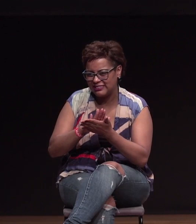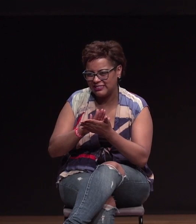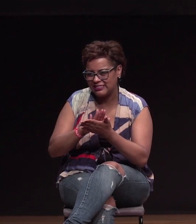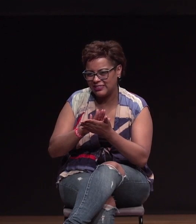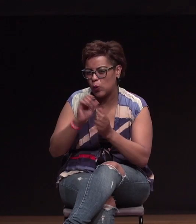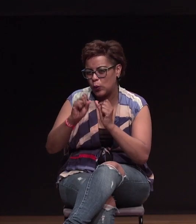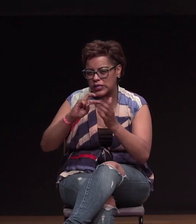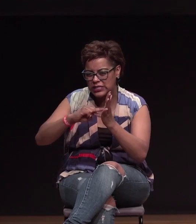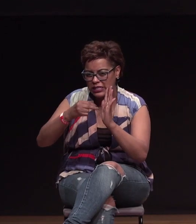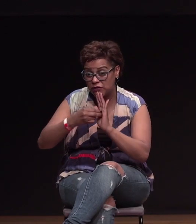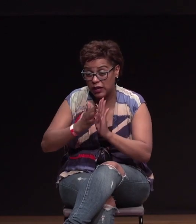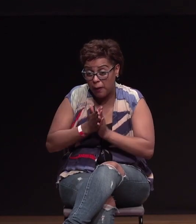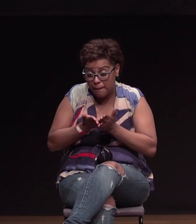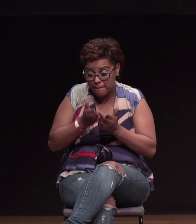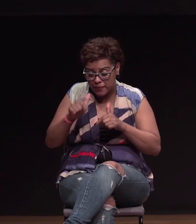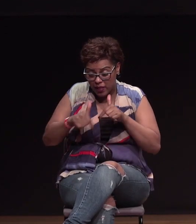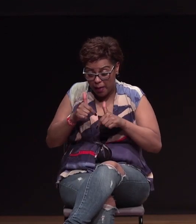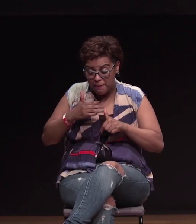eu escrevo.